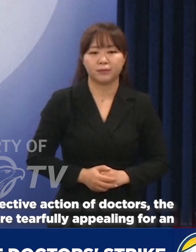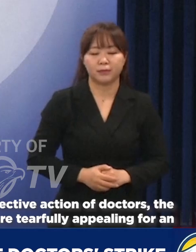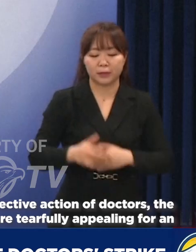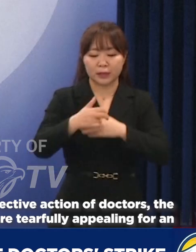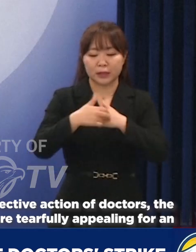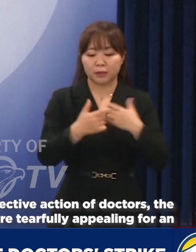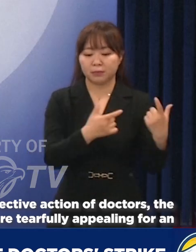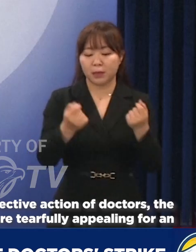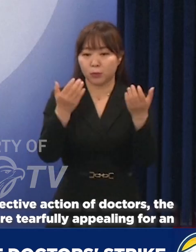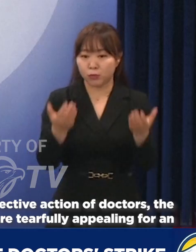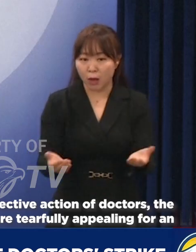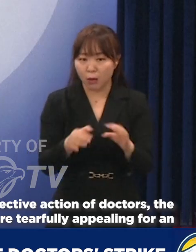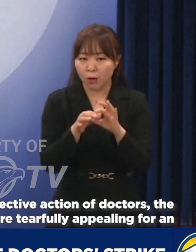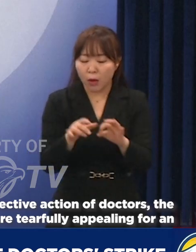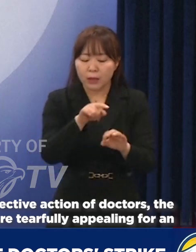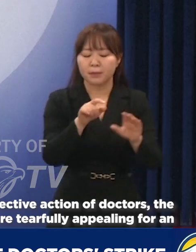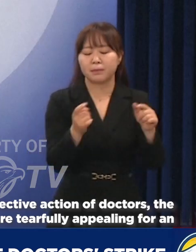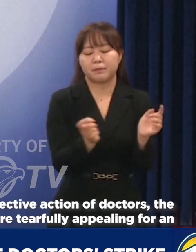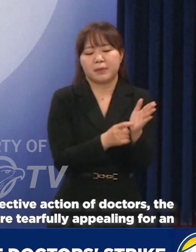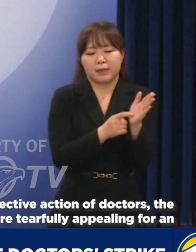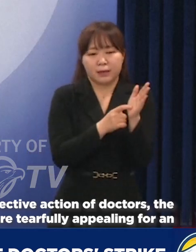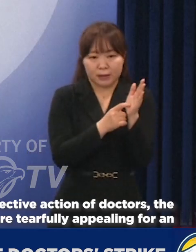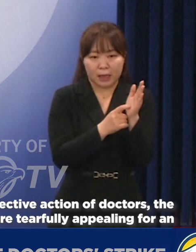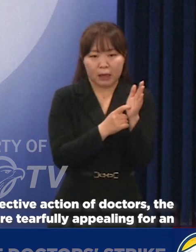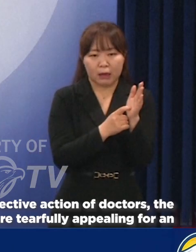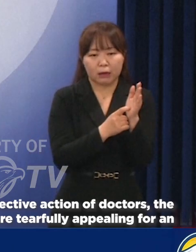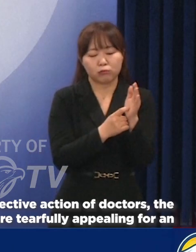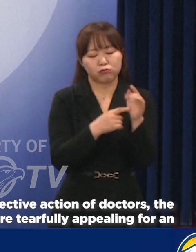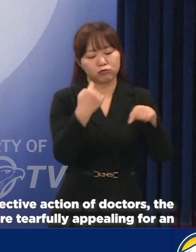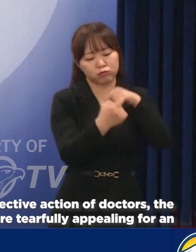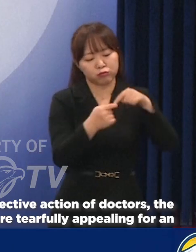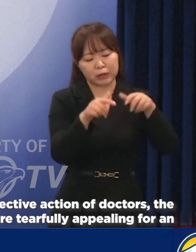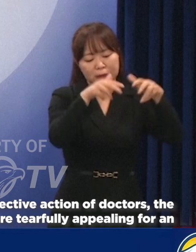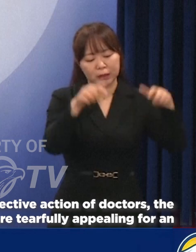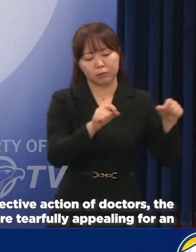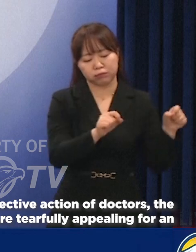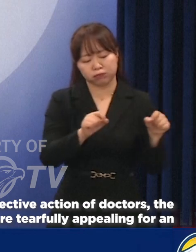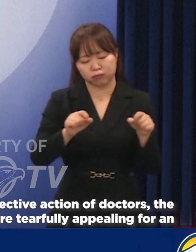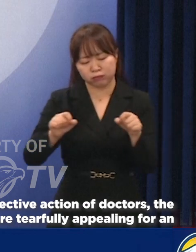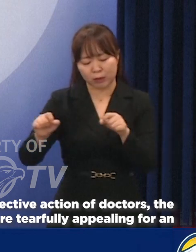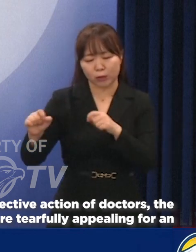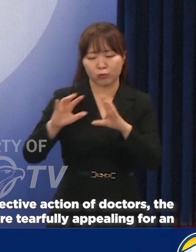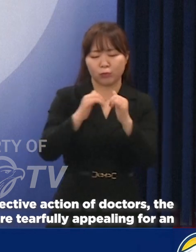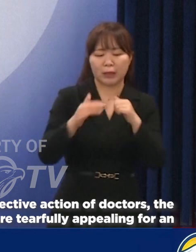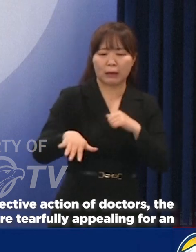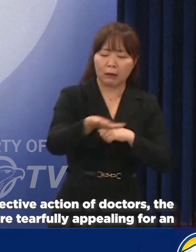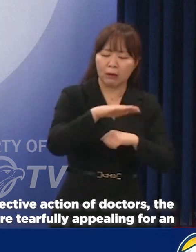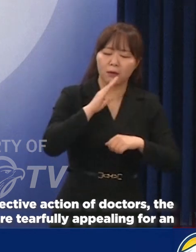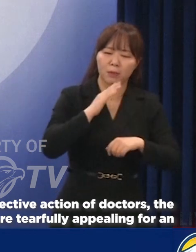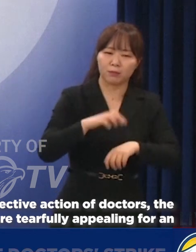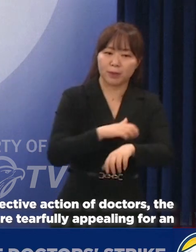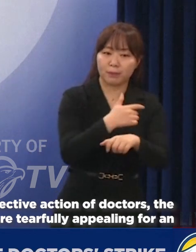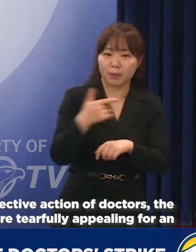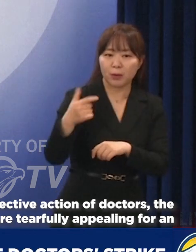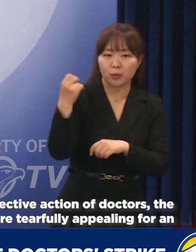의사집단행동 한 비상진료책 장기화로 국민들의 불편이계속되고 있고